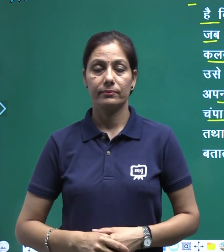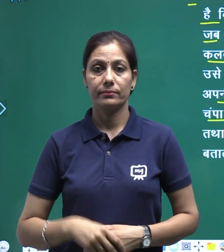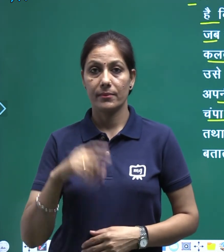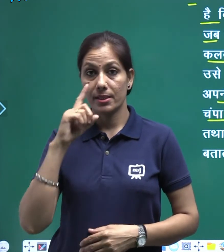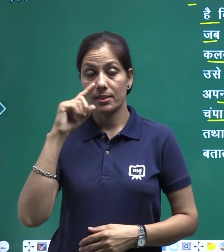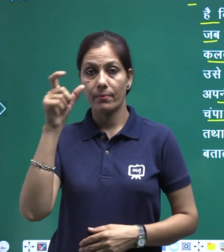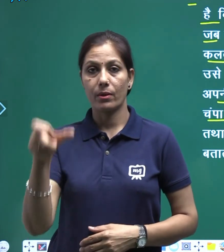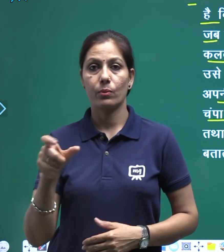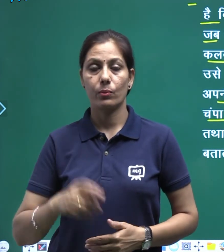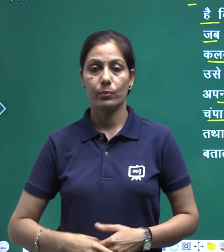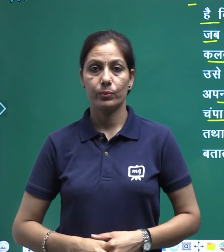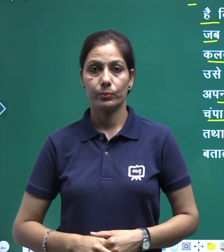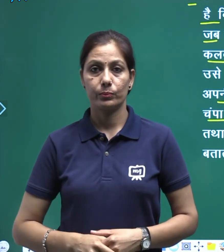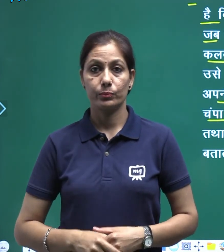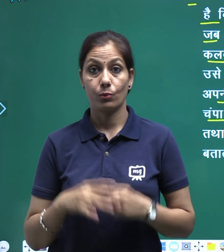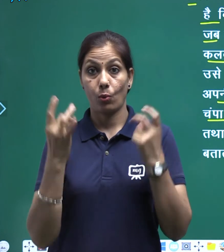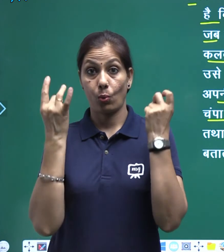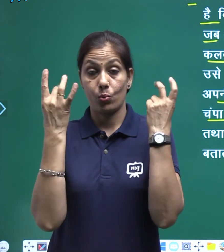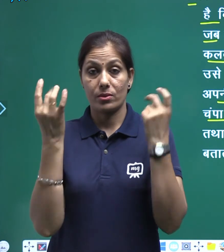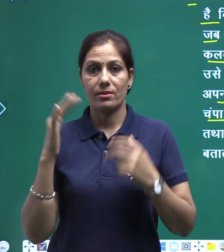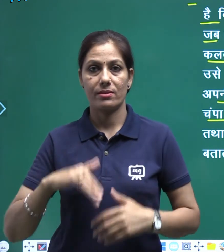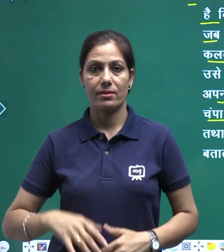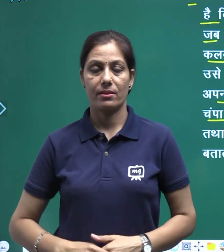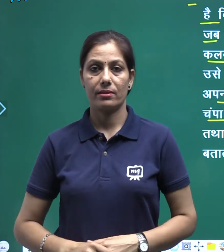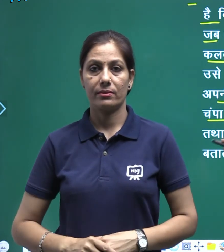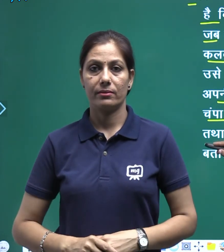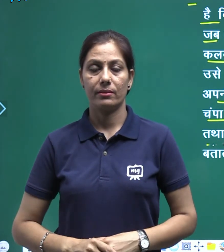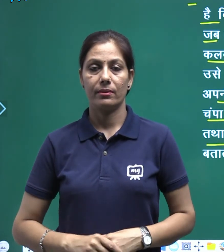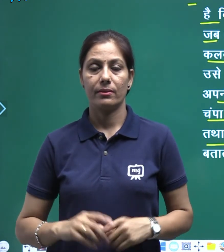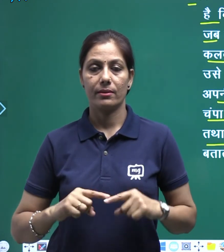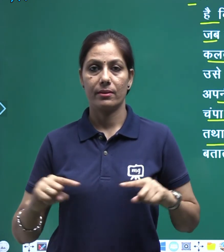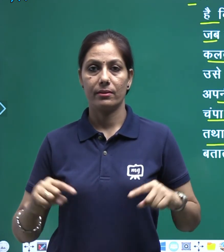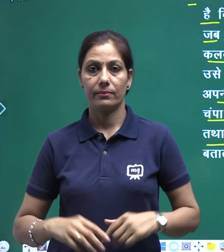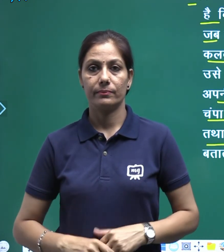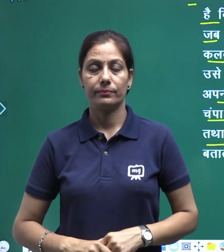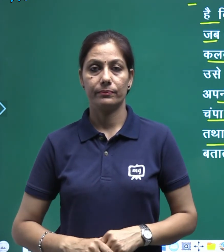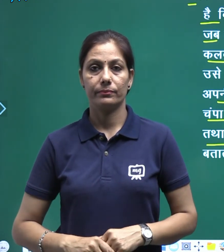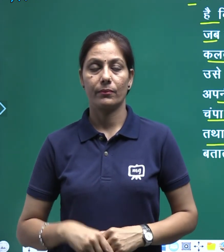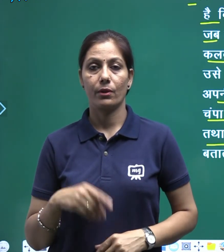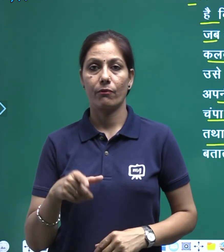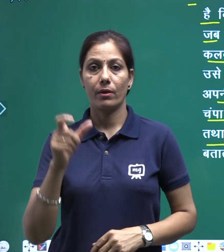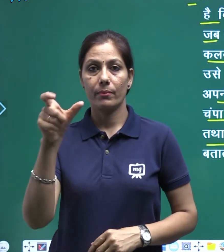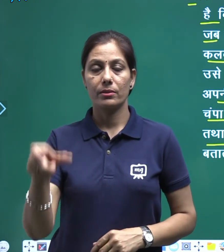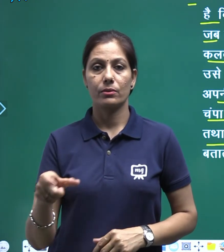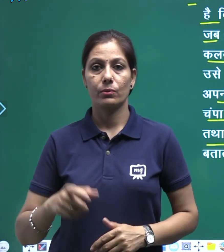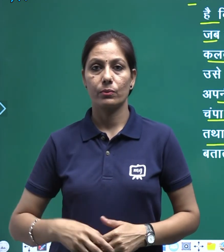चंपा को गुस्सा आ जाता है तथा वह लेखक